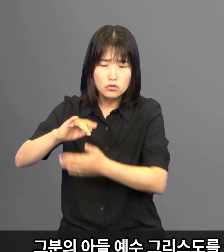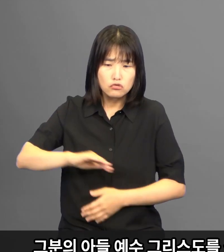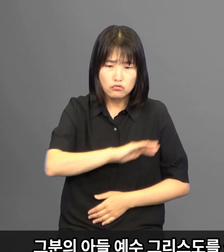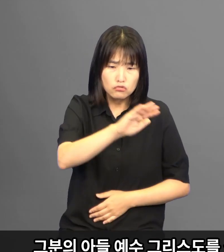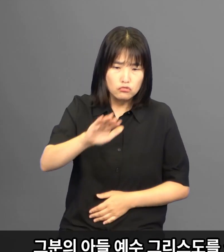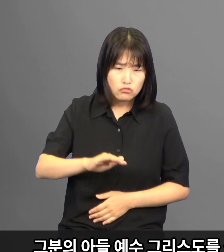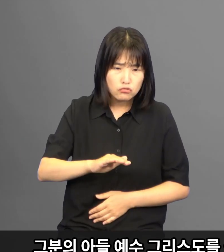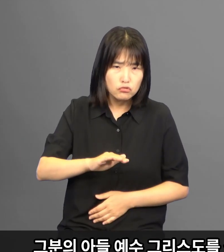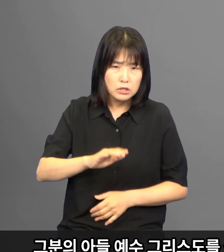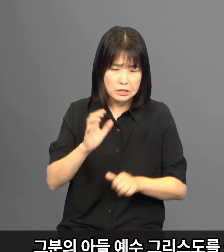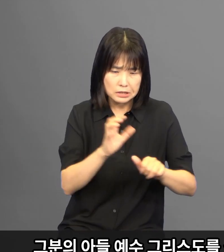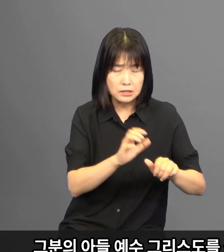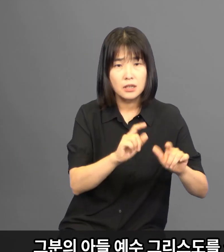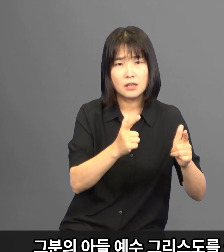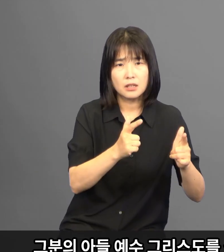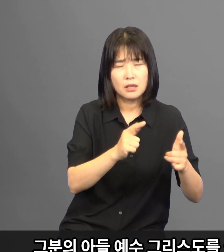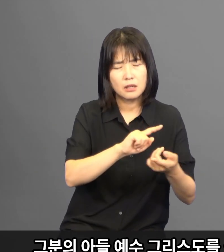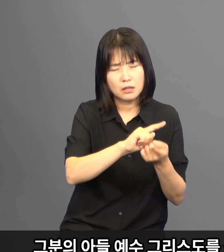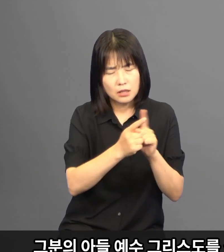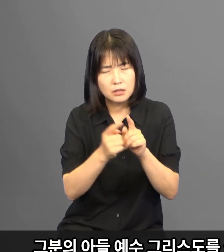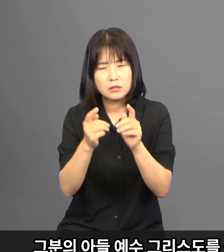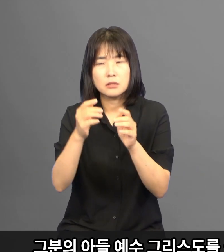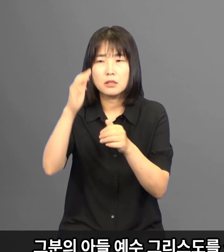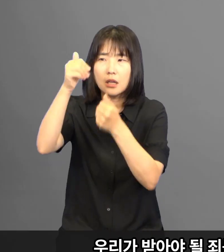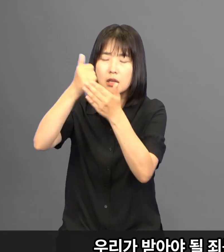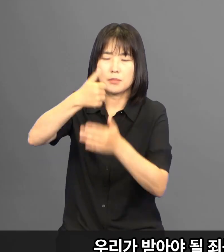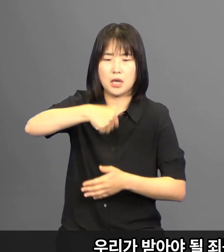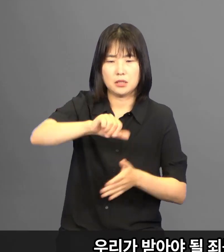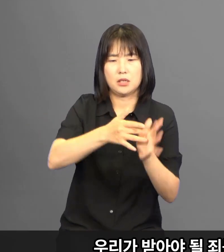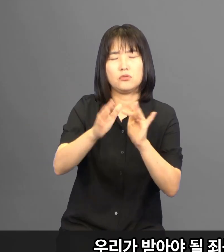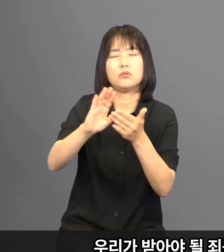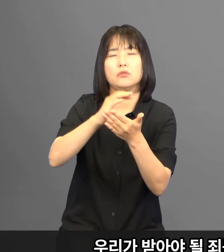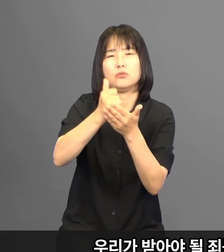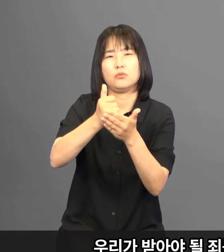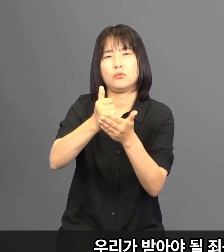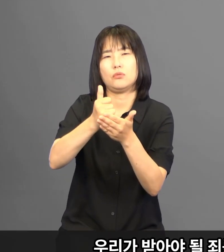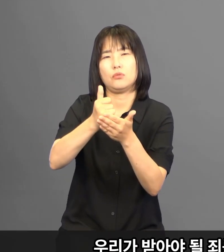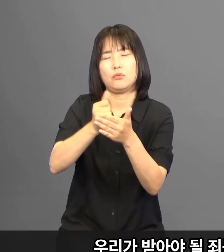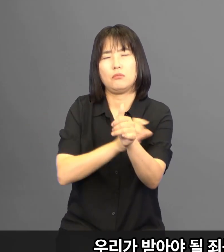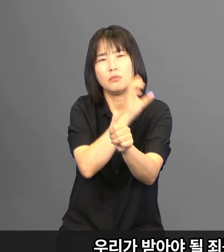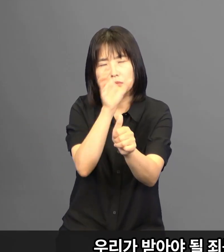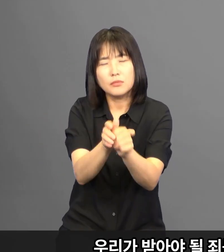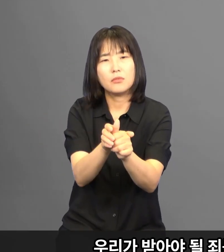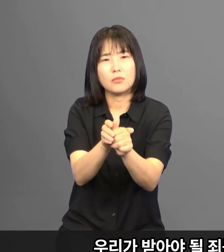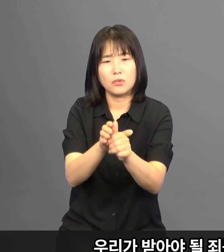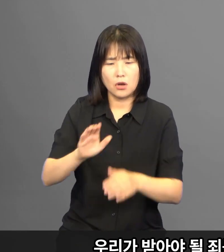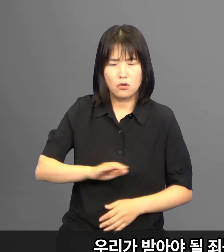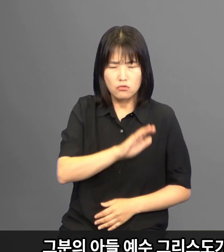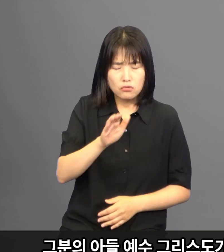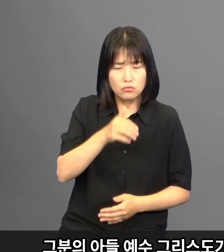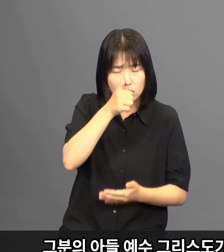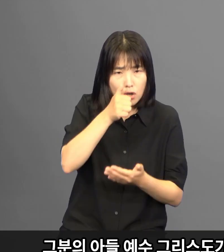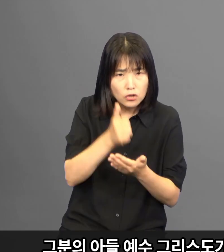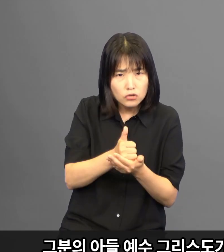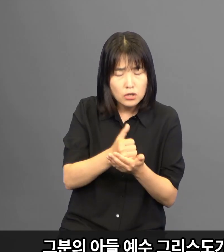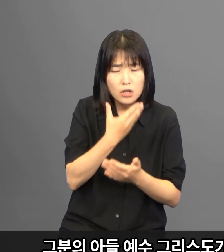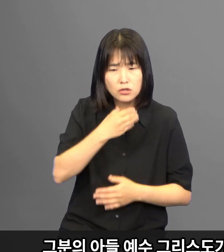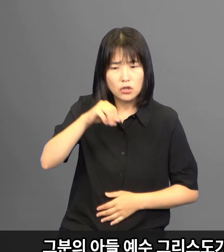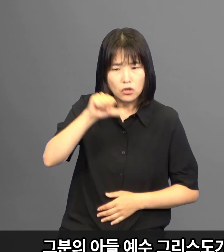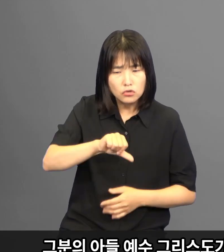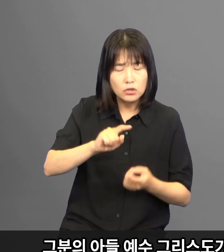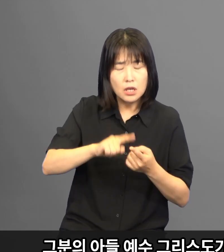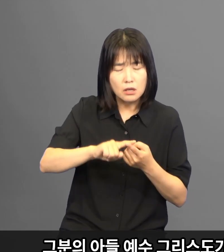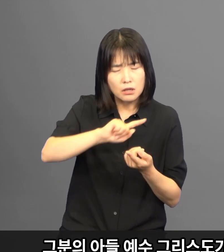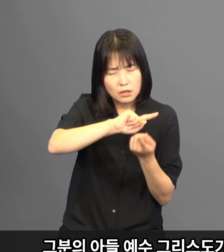예수 그리스도를 십자가에서 그 망치로 치시는 거야. 우리가 받아야 될 죄를, 우리가 받아야 될 저주를 그분의 아들 예수